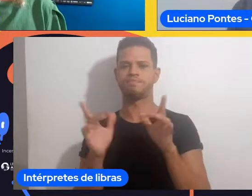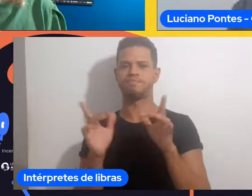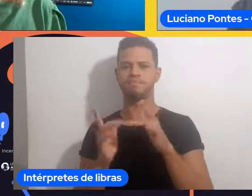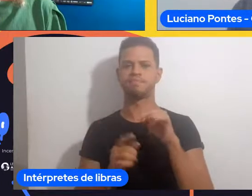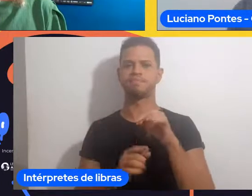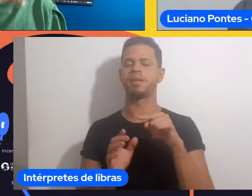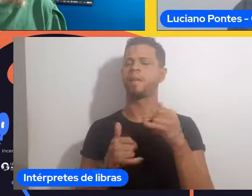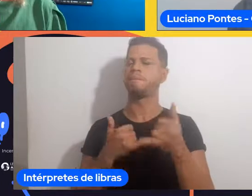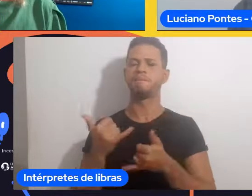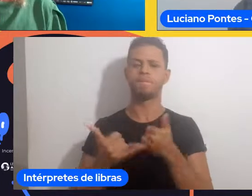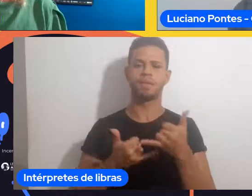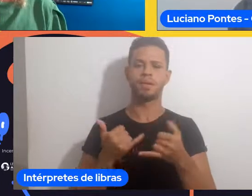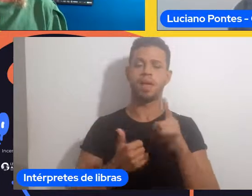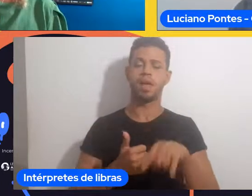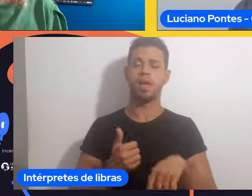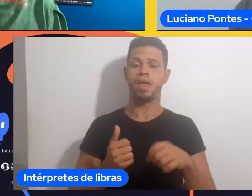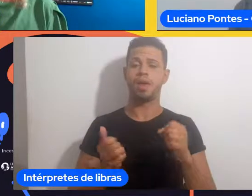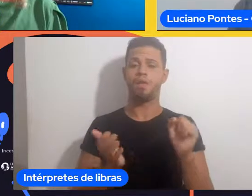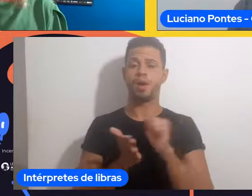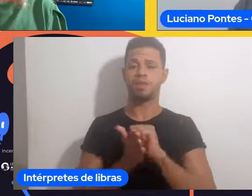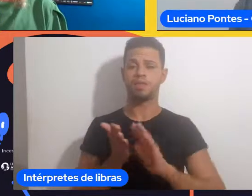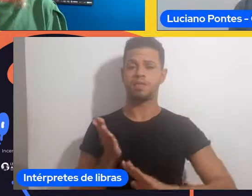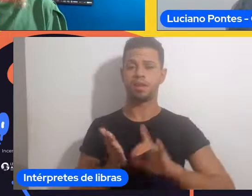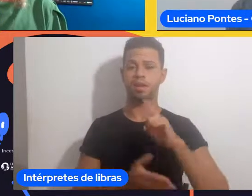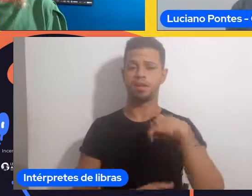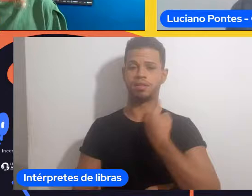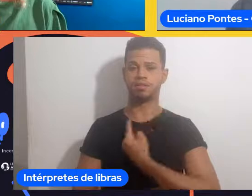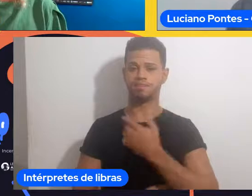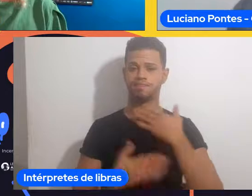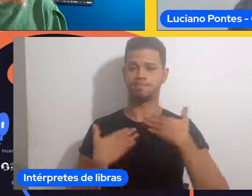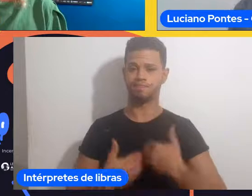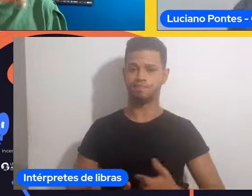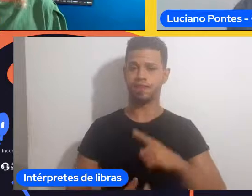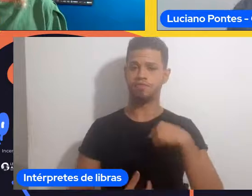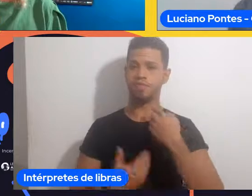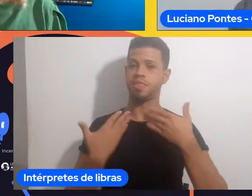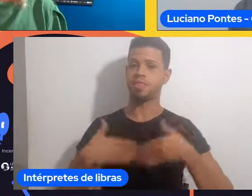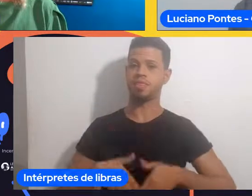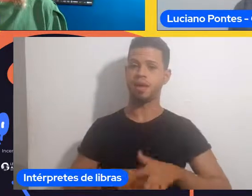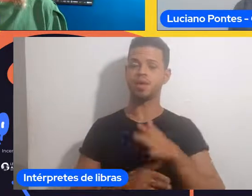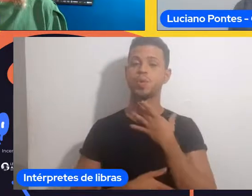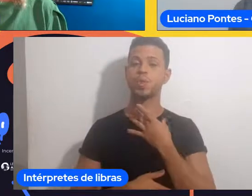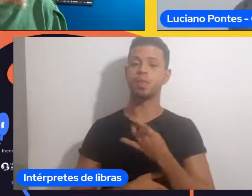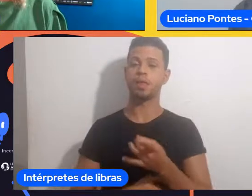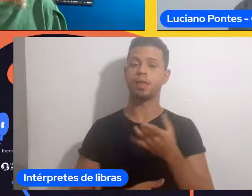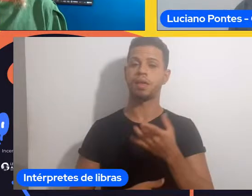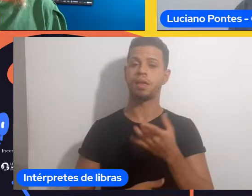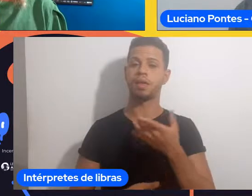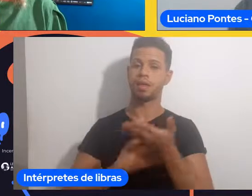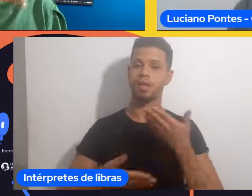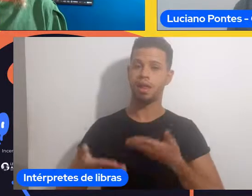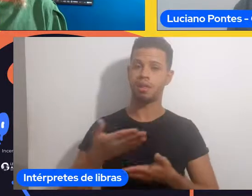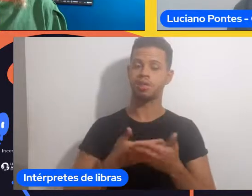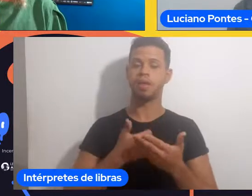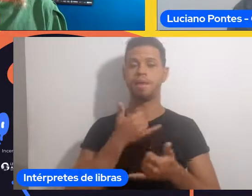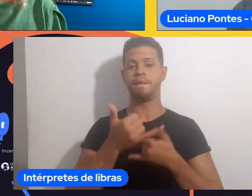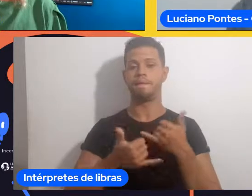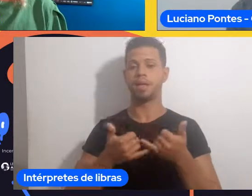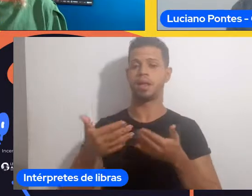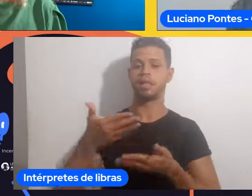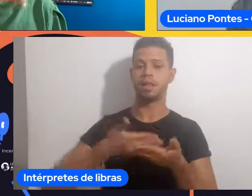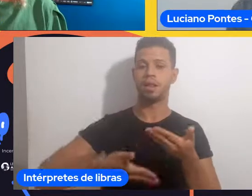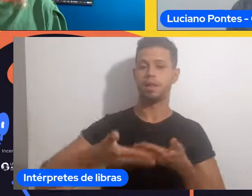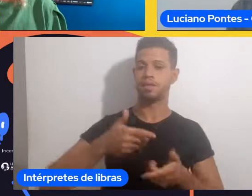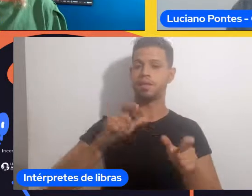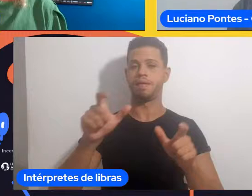brincar, ele é um exercício da nossa humanidade, né? A gente nasce com o desejo de querer se relacionar, né? Brincar é relação, Mas como